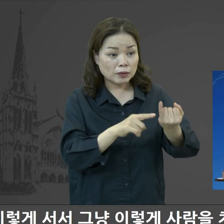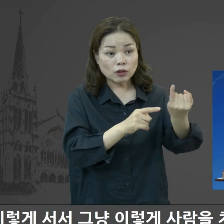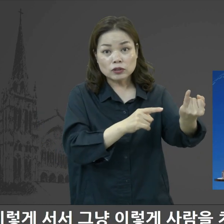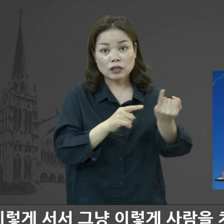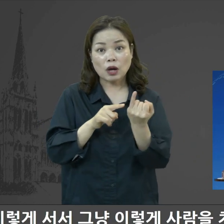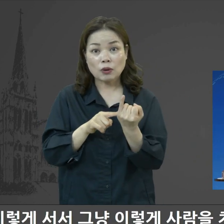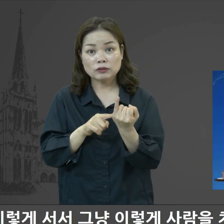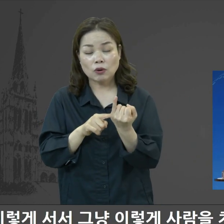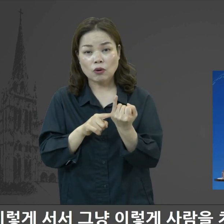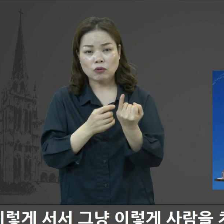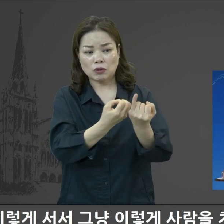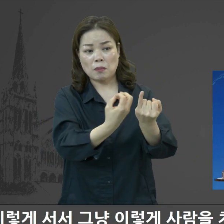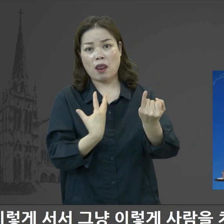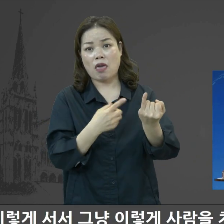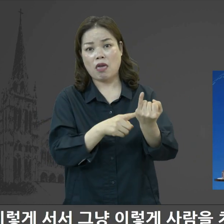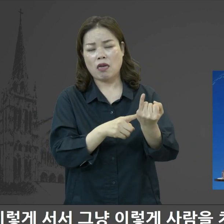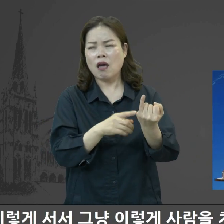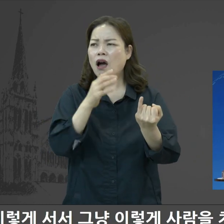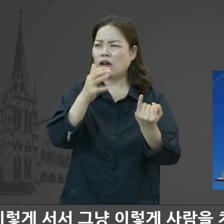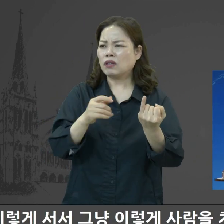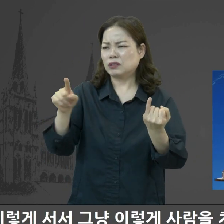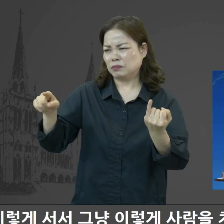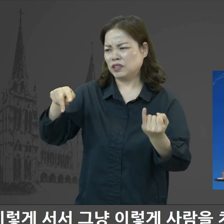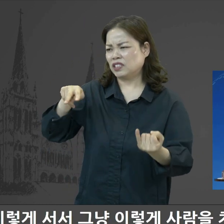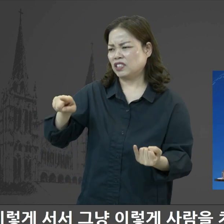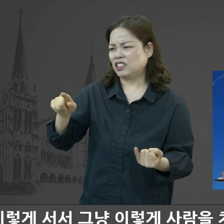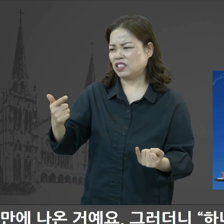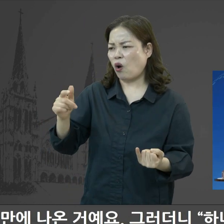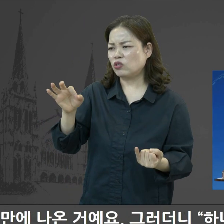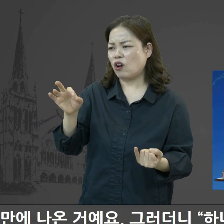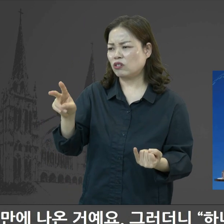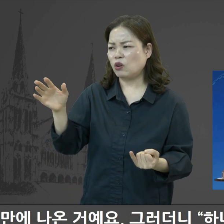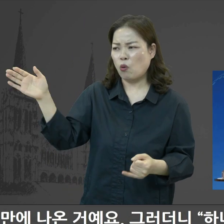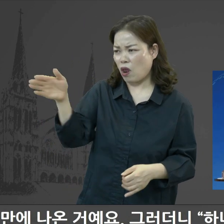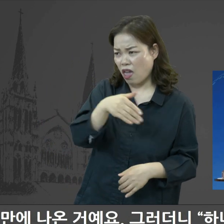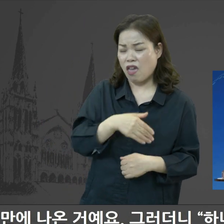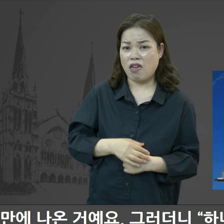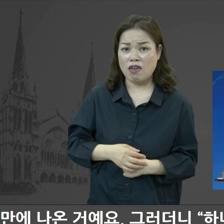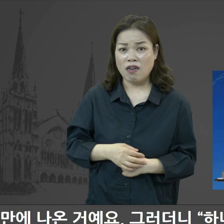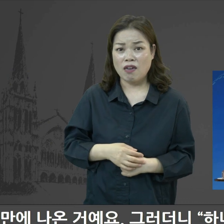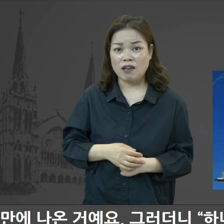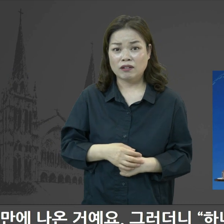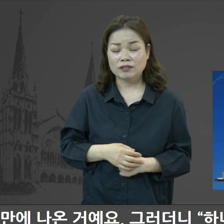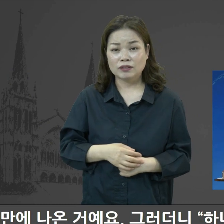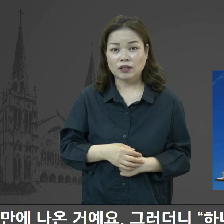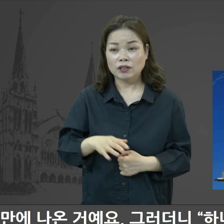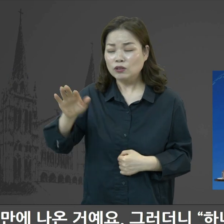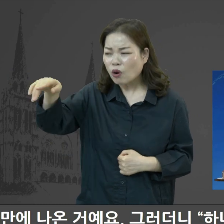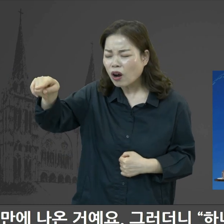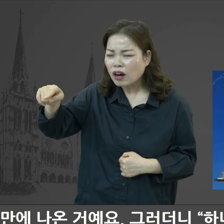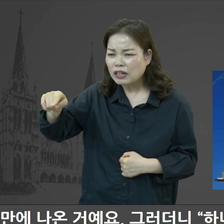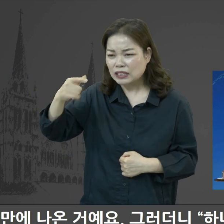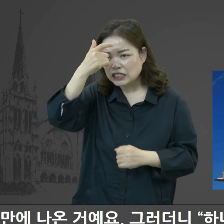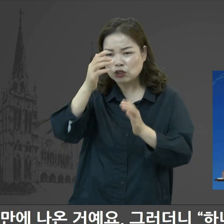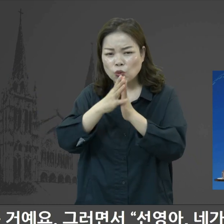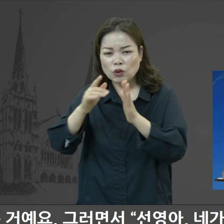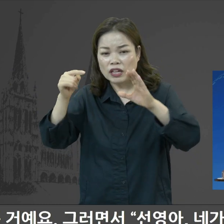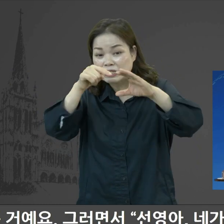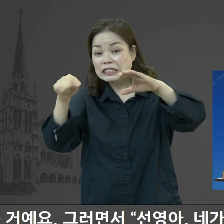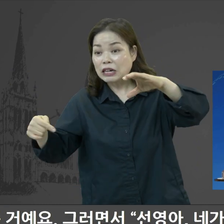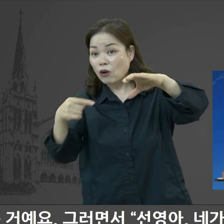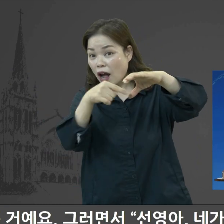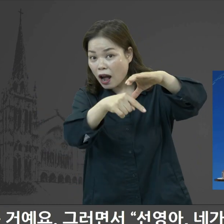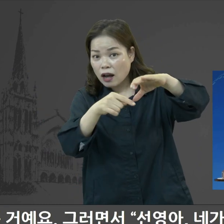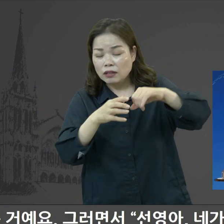거예요. 그러더니 하나님이 선영이 들여보내래 이러는 거예요. 그러면서 선영아 네가 들어가야 될 것 같아